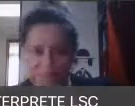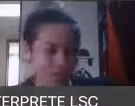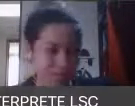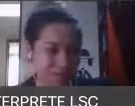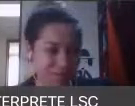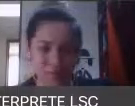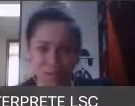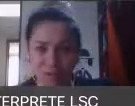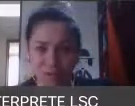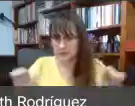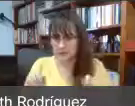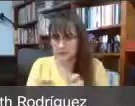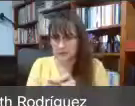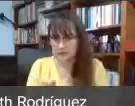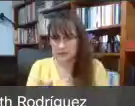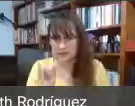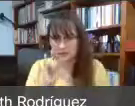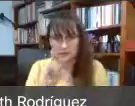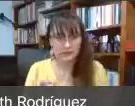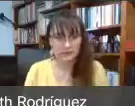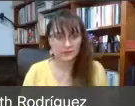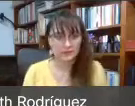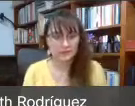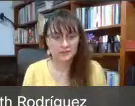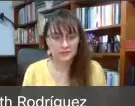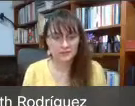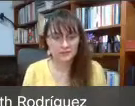Dice, está poniendo lo más cerca posible.